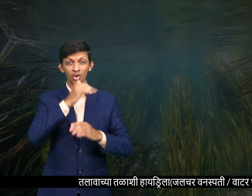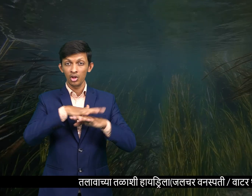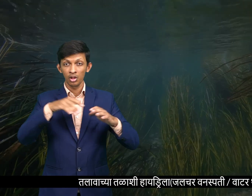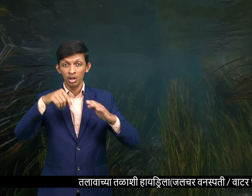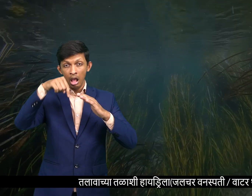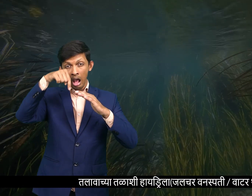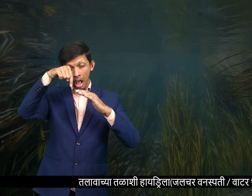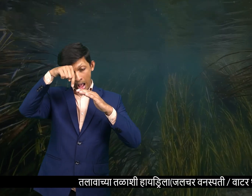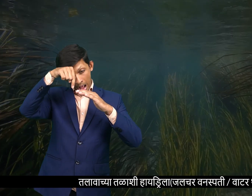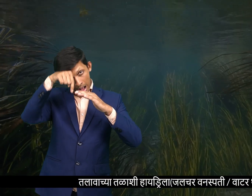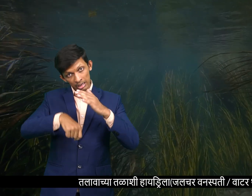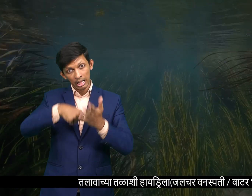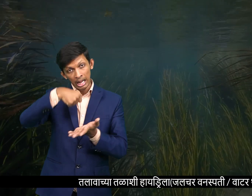तलावाच्या तळाशी हायड्रिला,